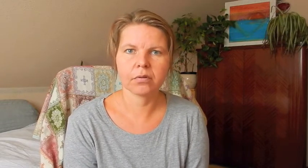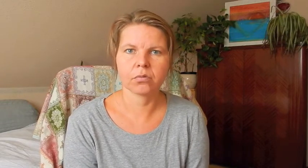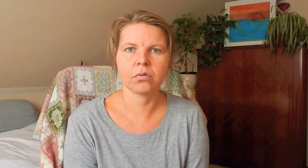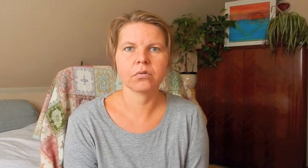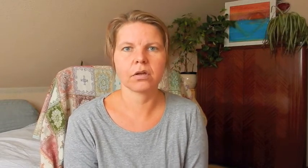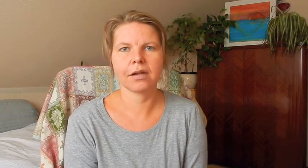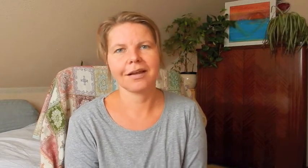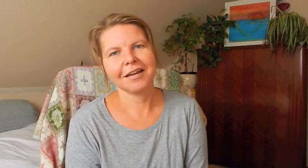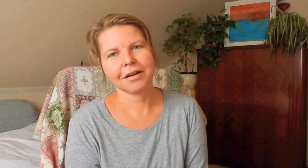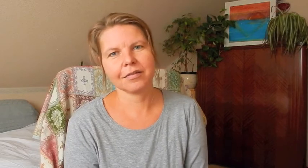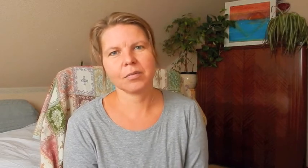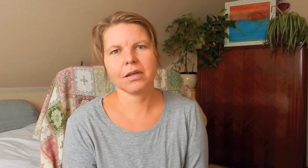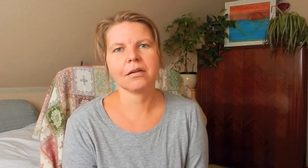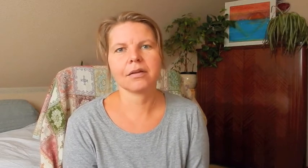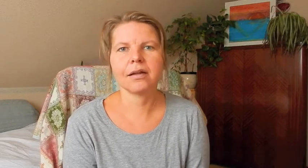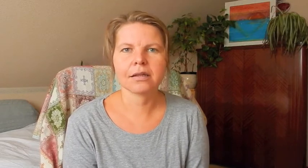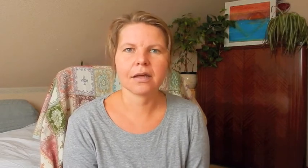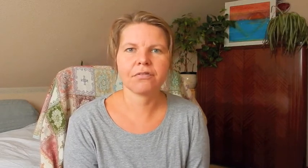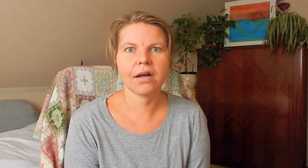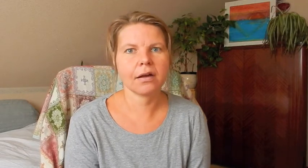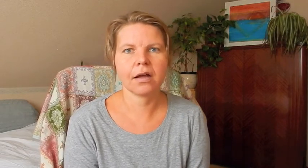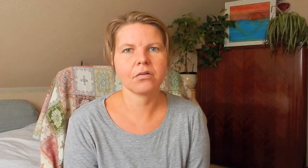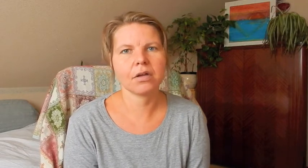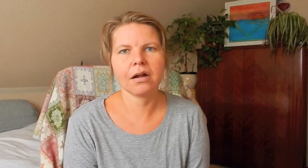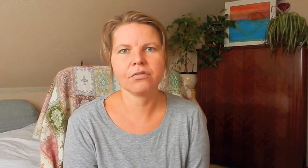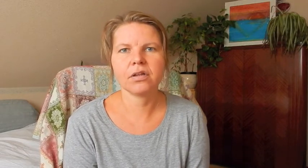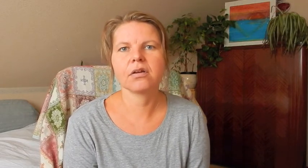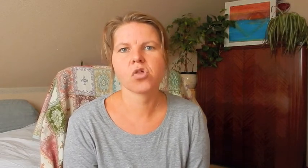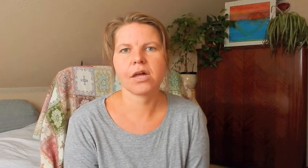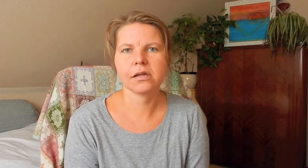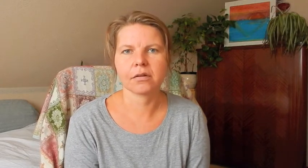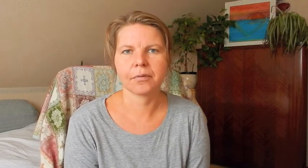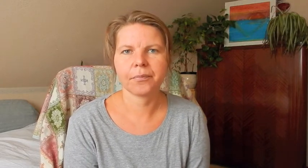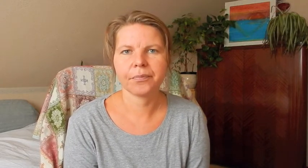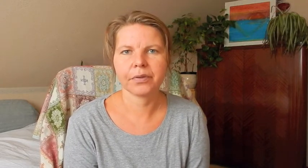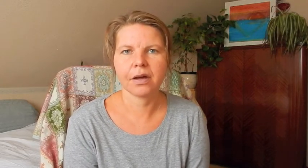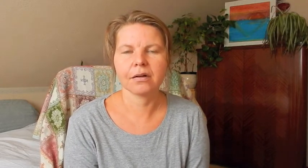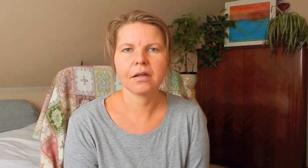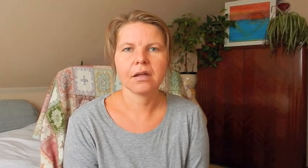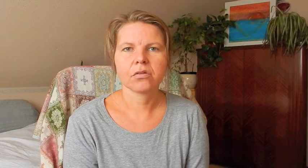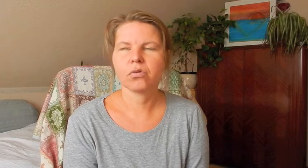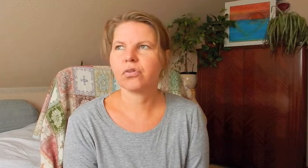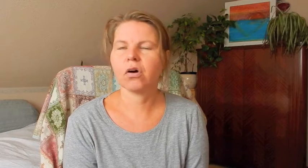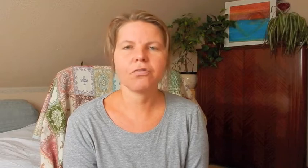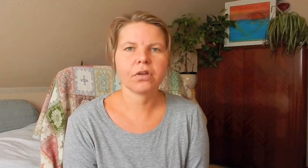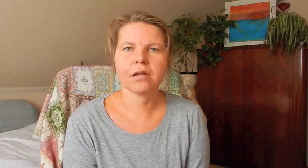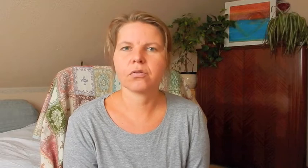so, sondern ganz im Gegenteil. Ich erfahre da gerade total viele Geschenke. Ja? So viel Offenheit, so